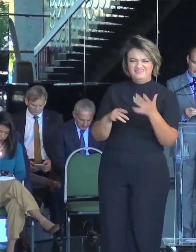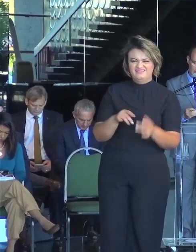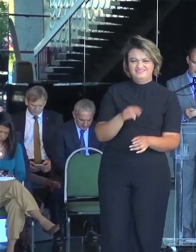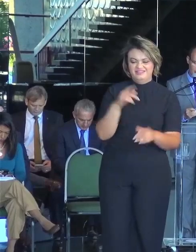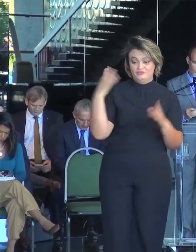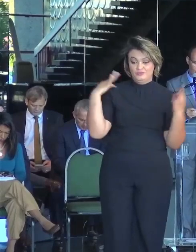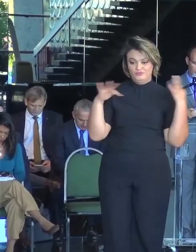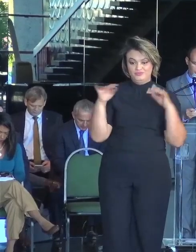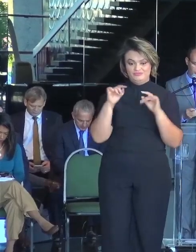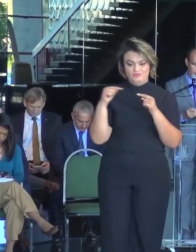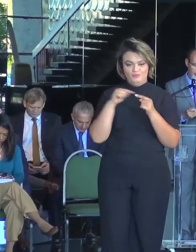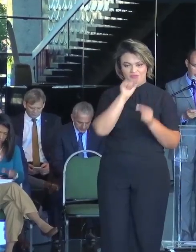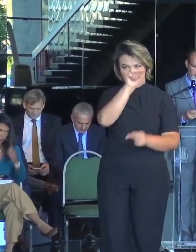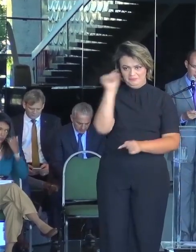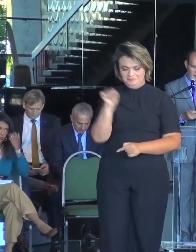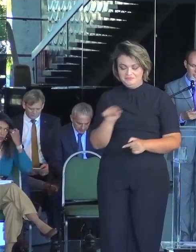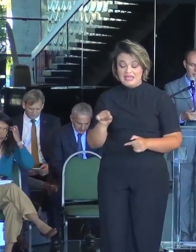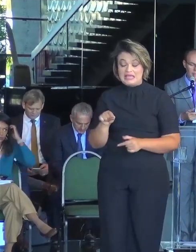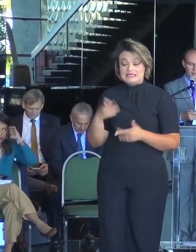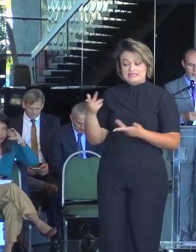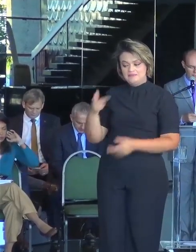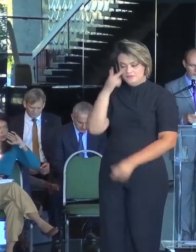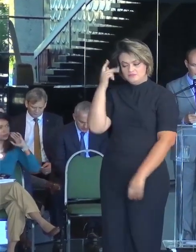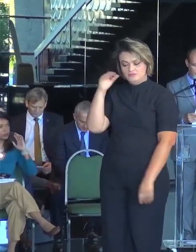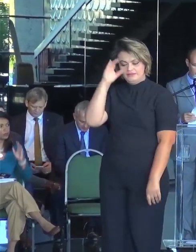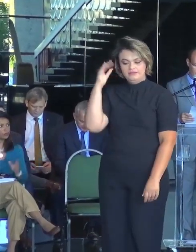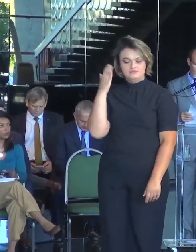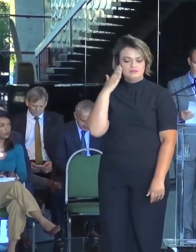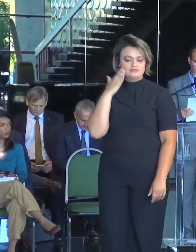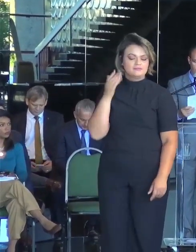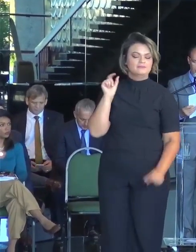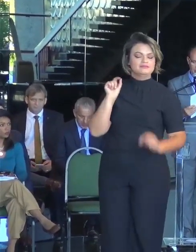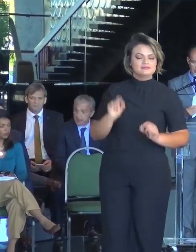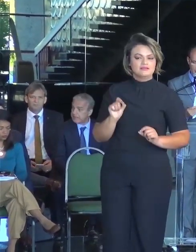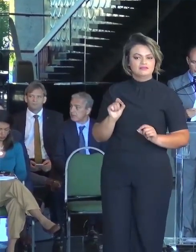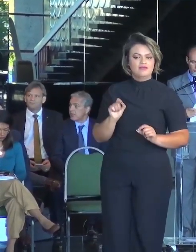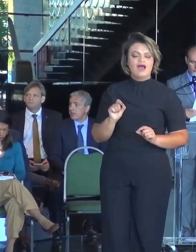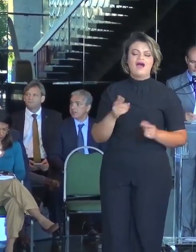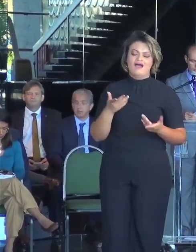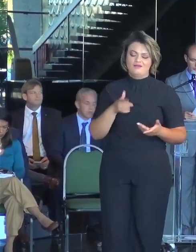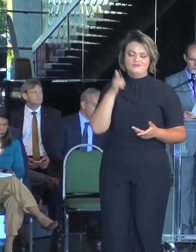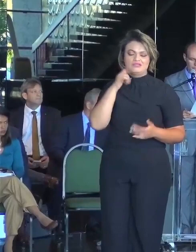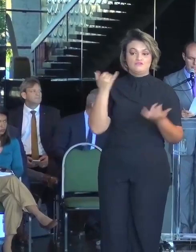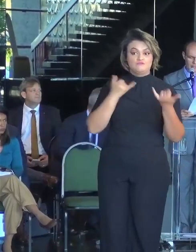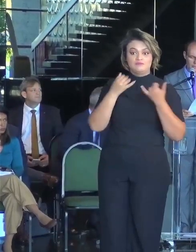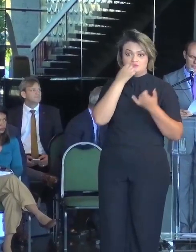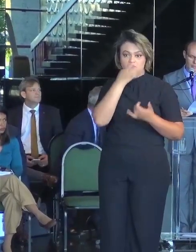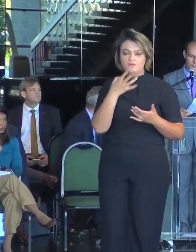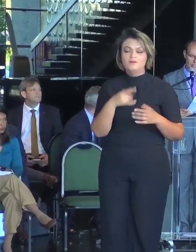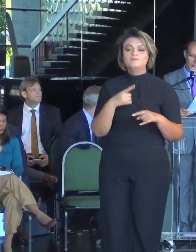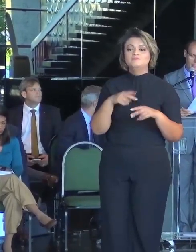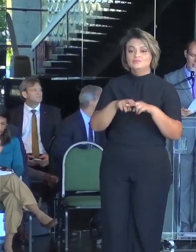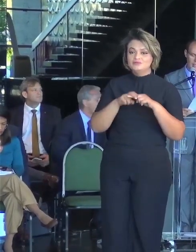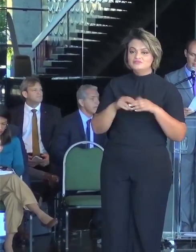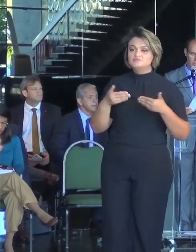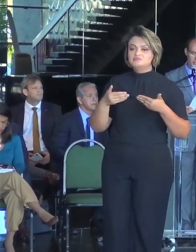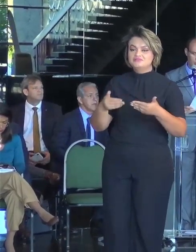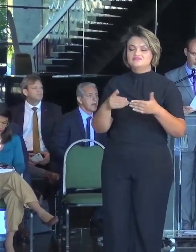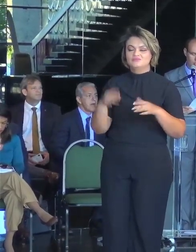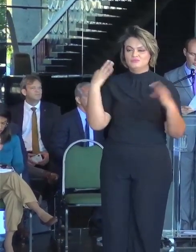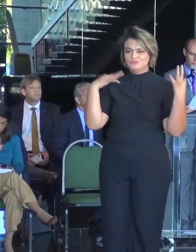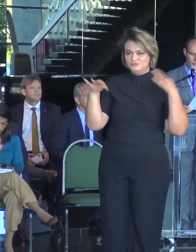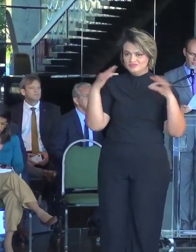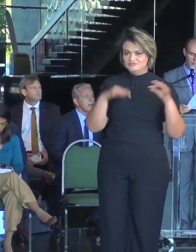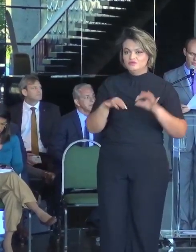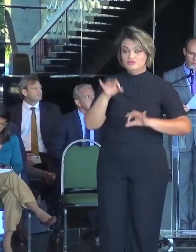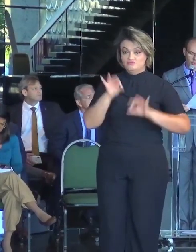mais tranquilidade para o consumidor, ele precisa estar bem informado. Os Ministérios do Turismo e da Justiça e Segurança Pública lançam mais